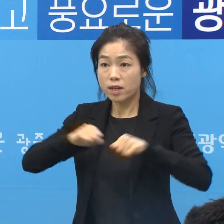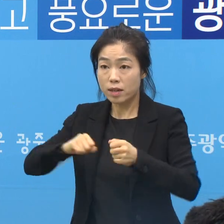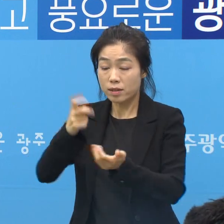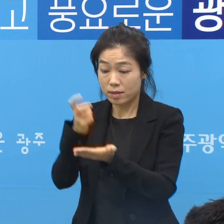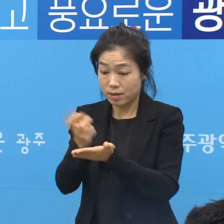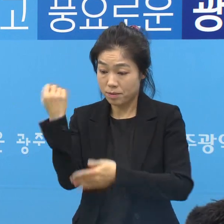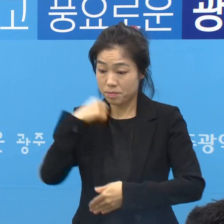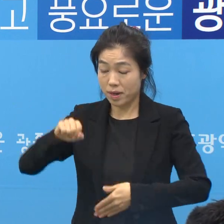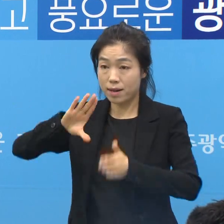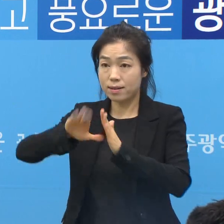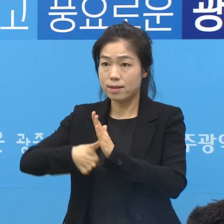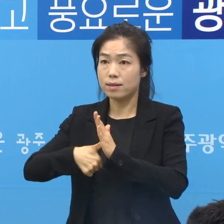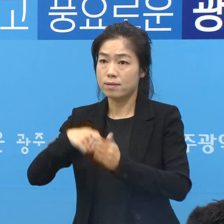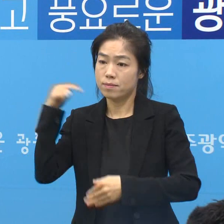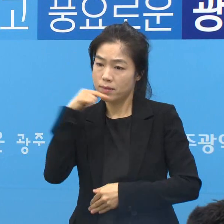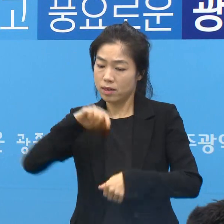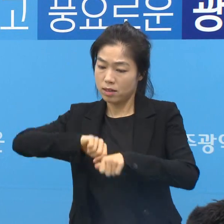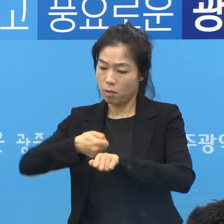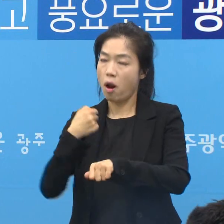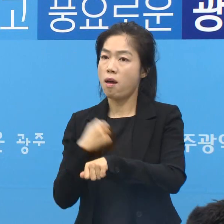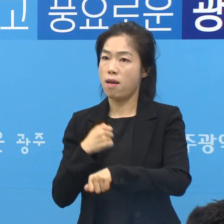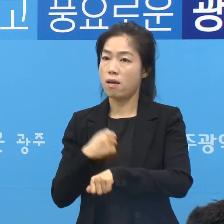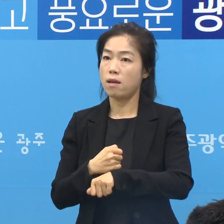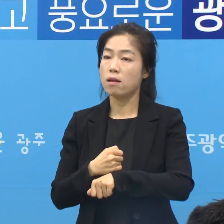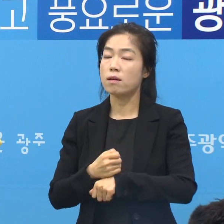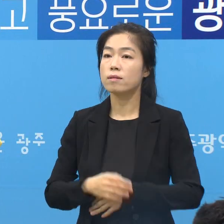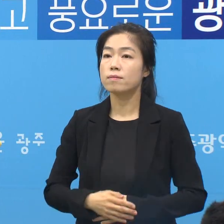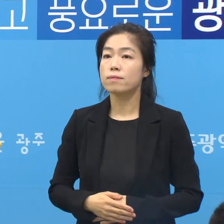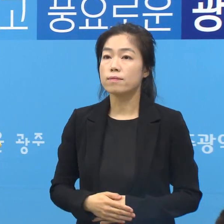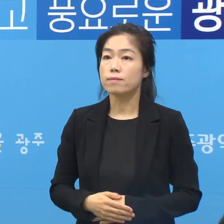시 강력히 처벌할 것입니다.